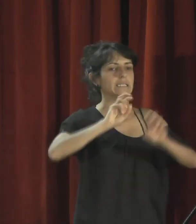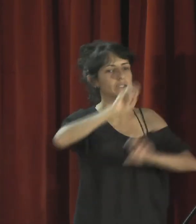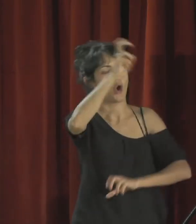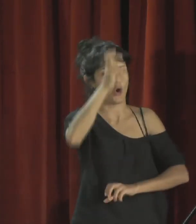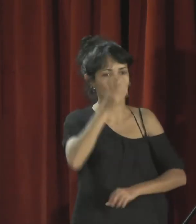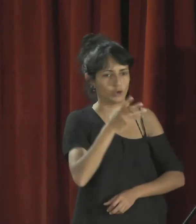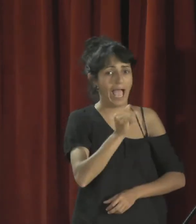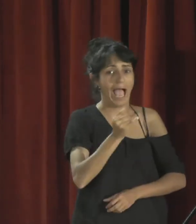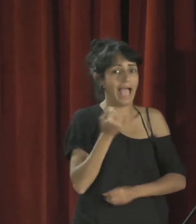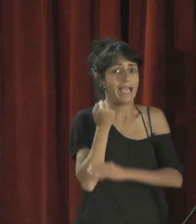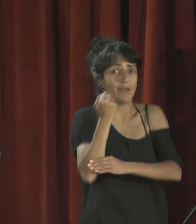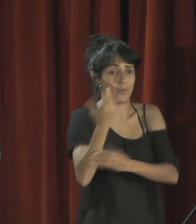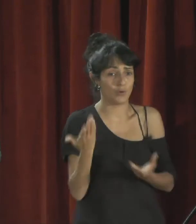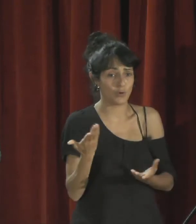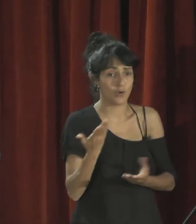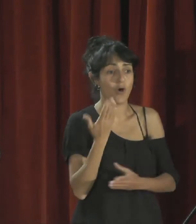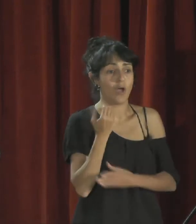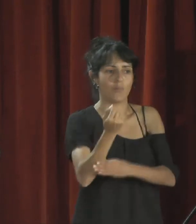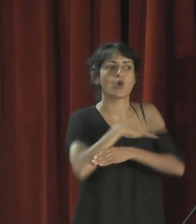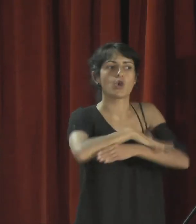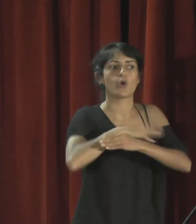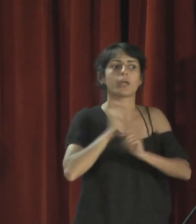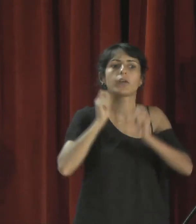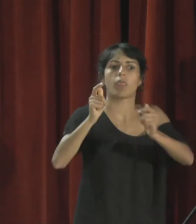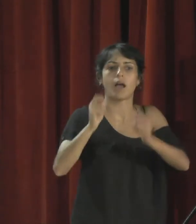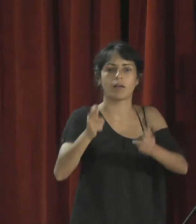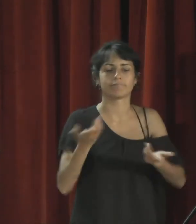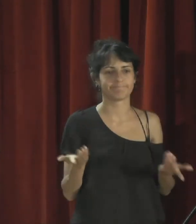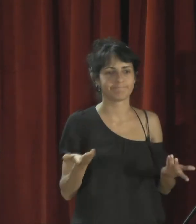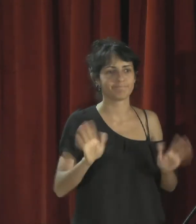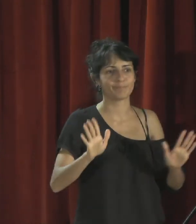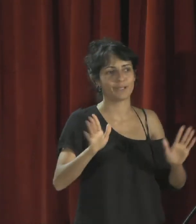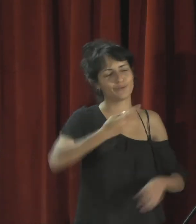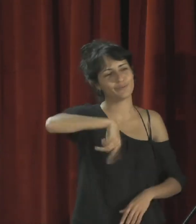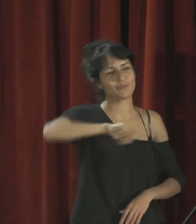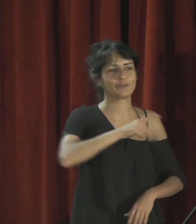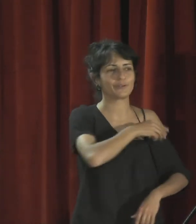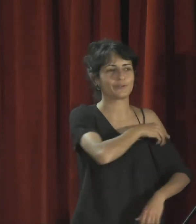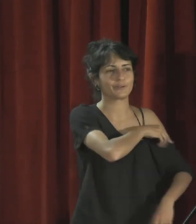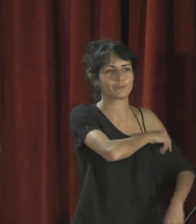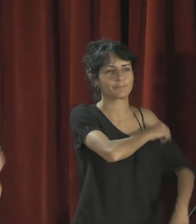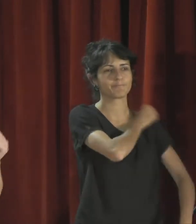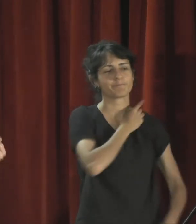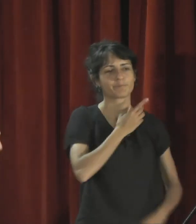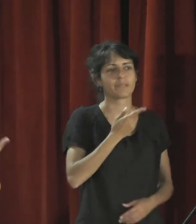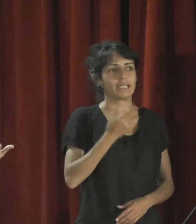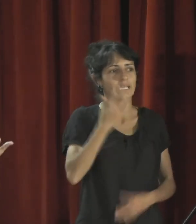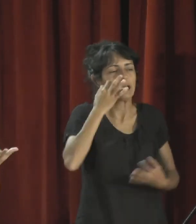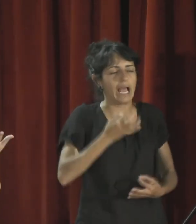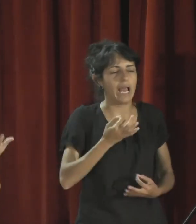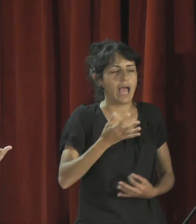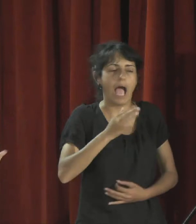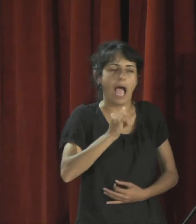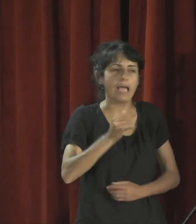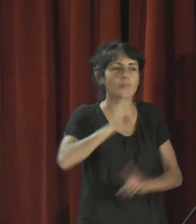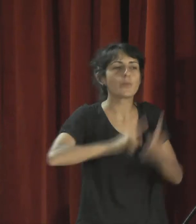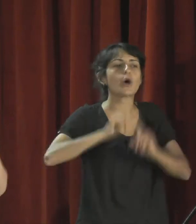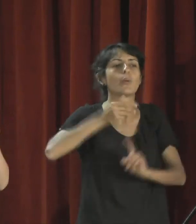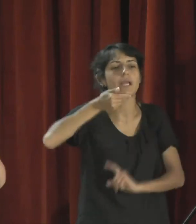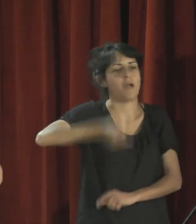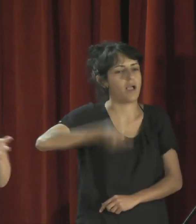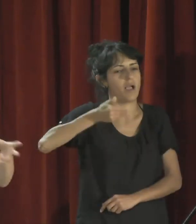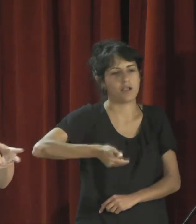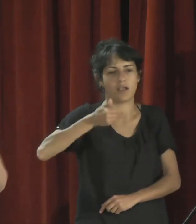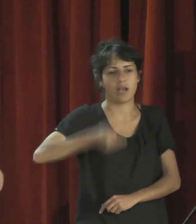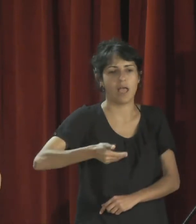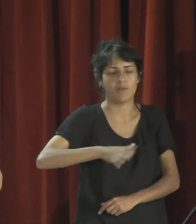dos seus gobernos. Nós temos un grande problema de ordeación do territorio. É casi